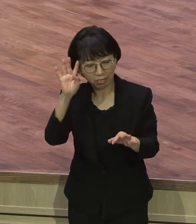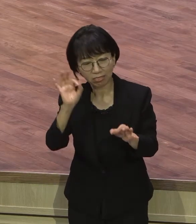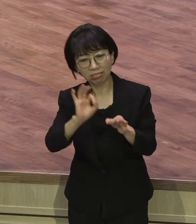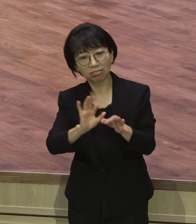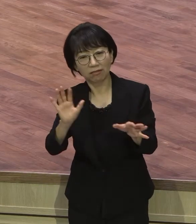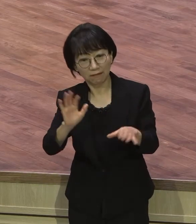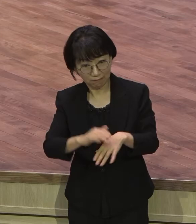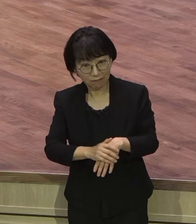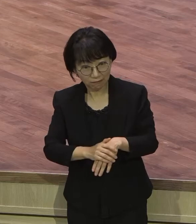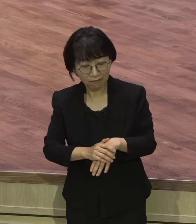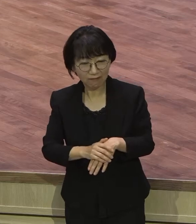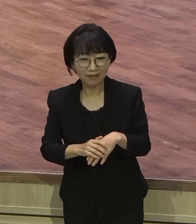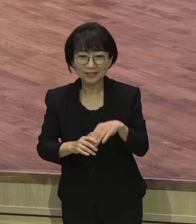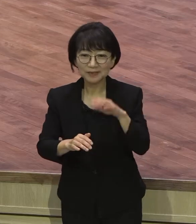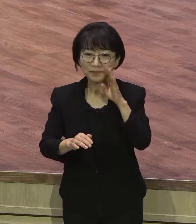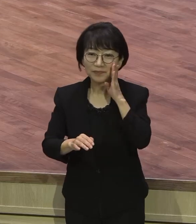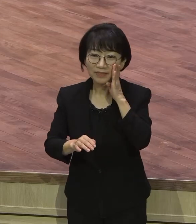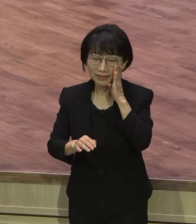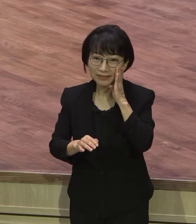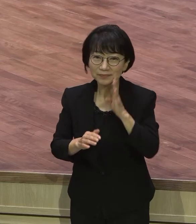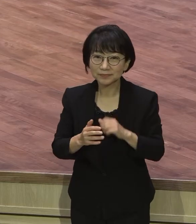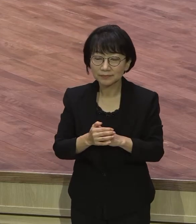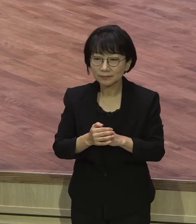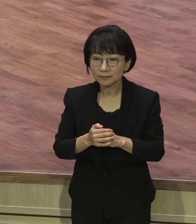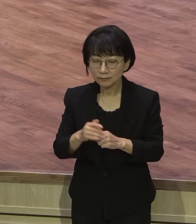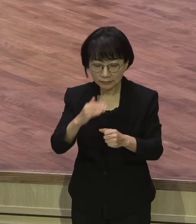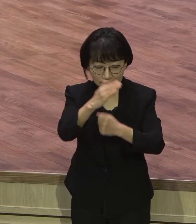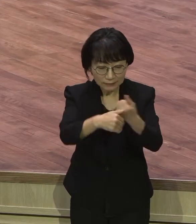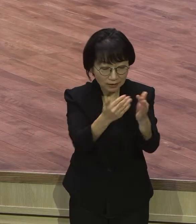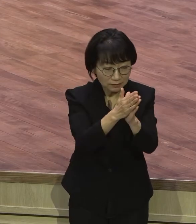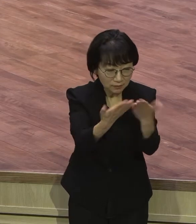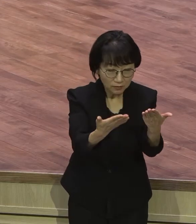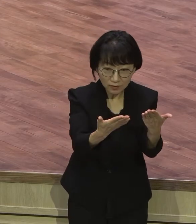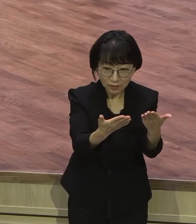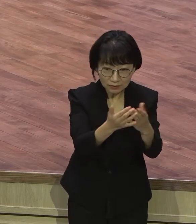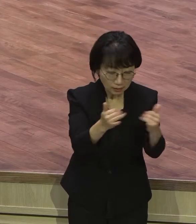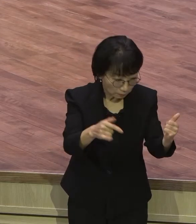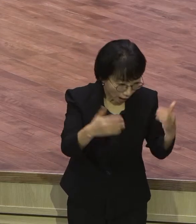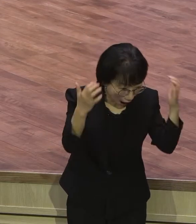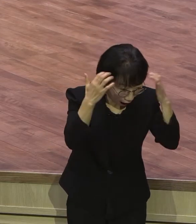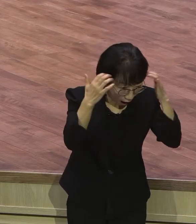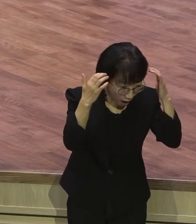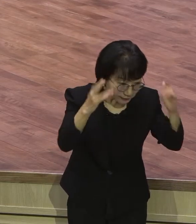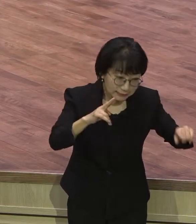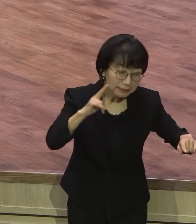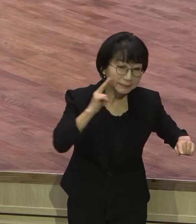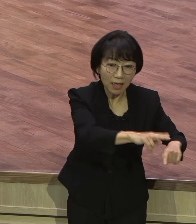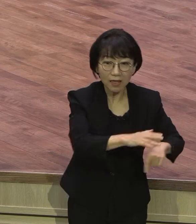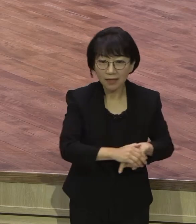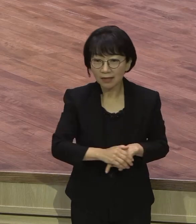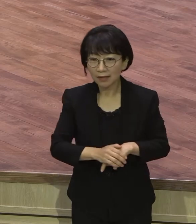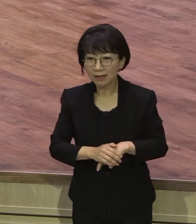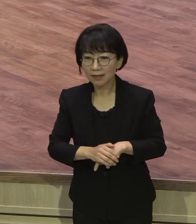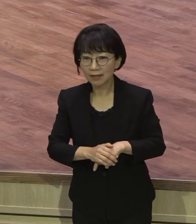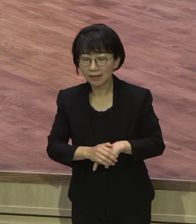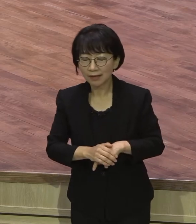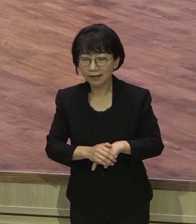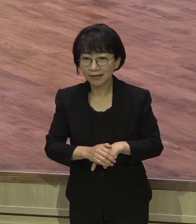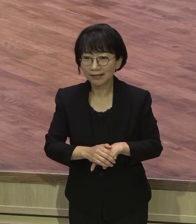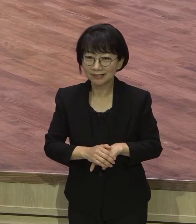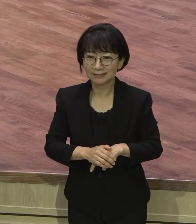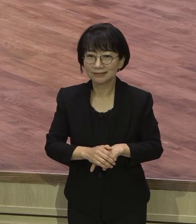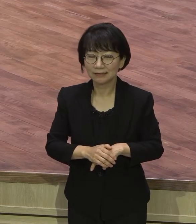하나님은요, 성경에 나온 인물들은 우리 일반 사람들은 도저히 이해할 수 없을 만큼 극단적인 모습이